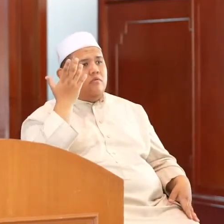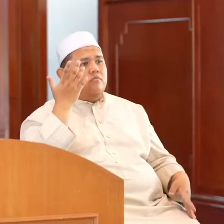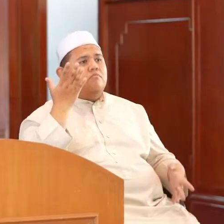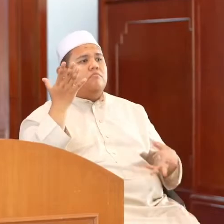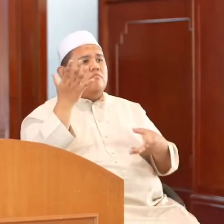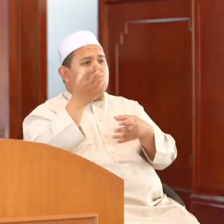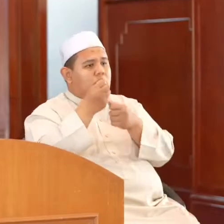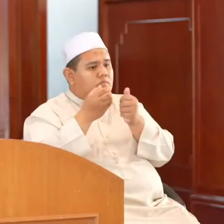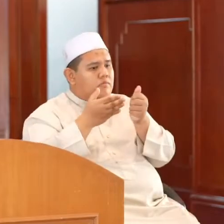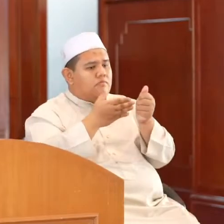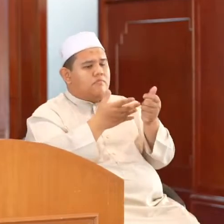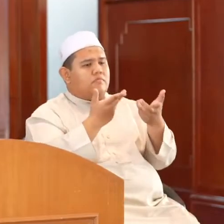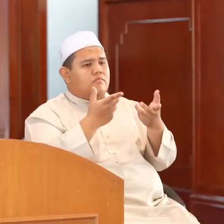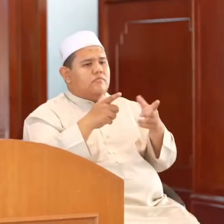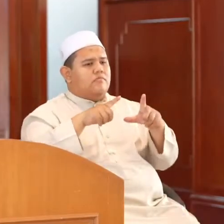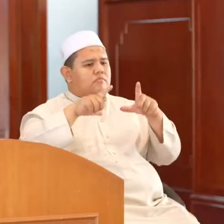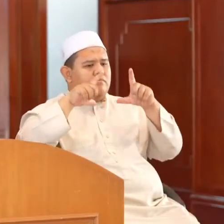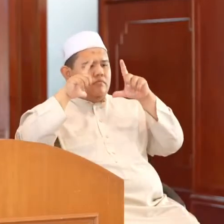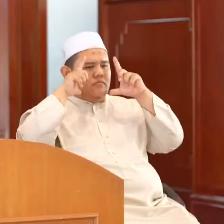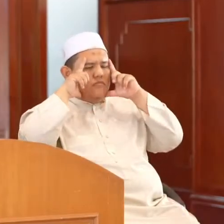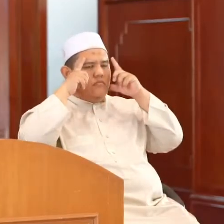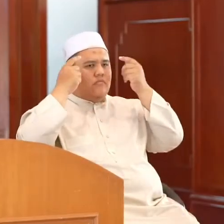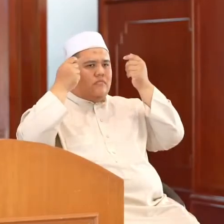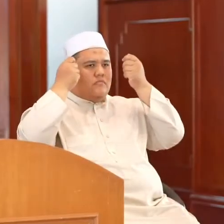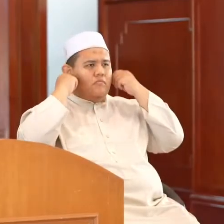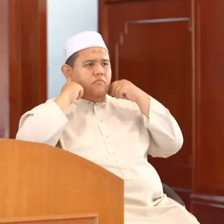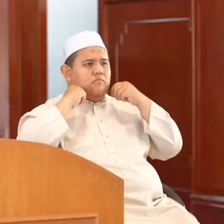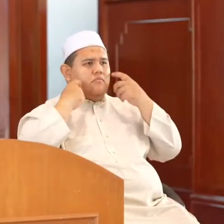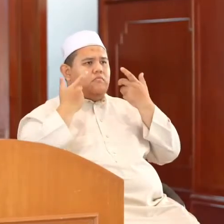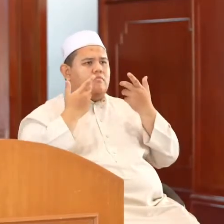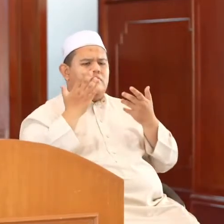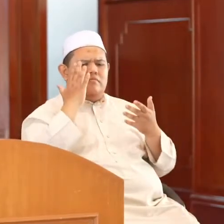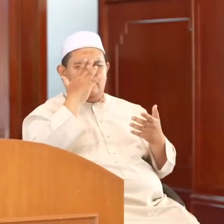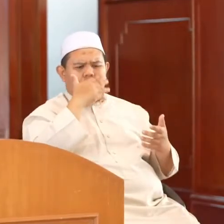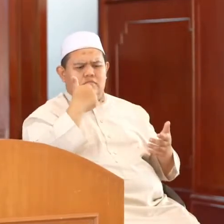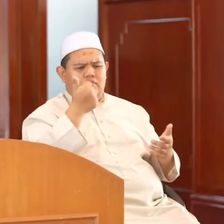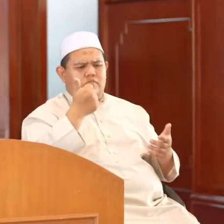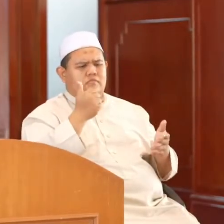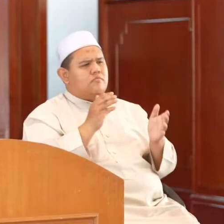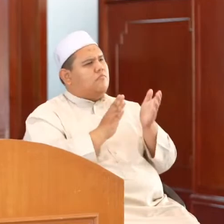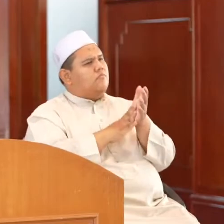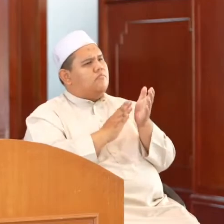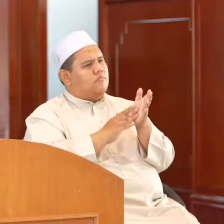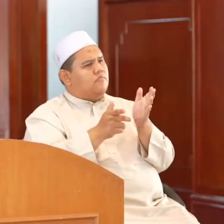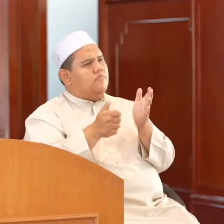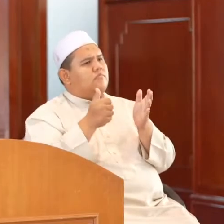hidayah, pakai telekung, pakai jilbab, bagus, orang kata puji dia.